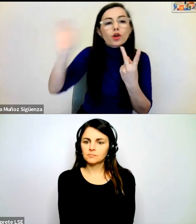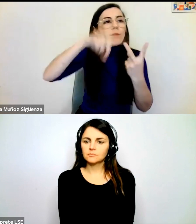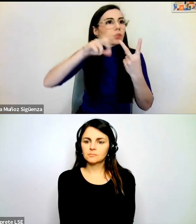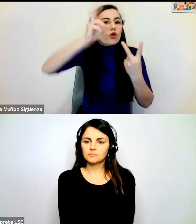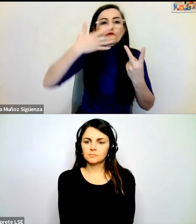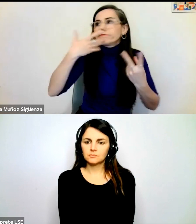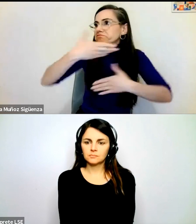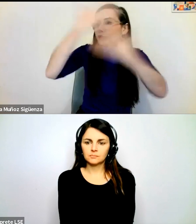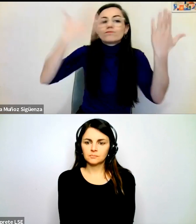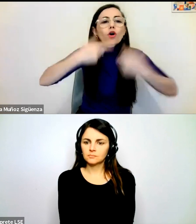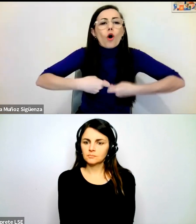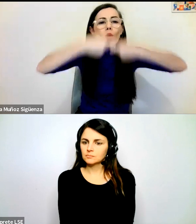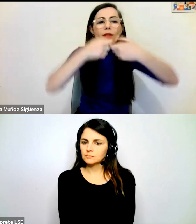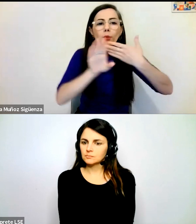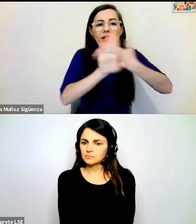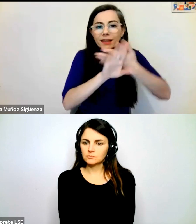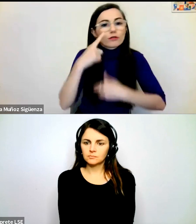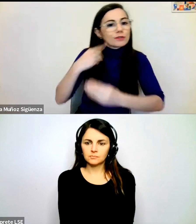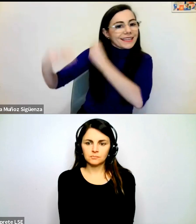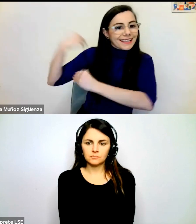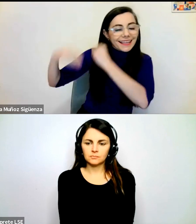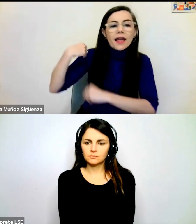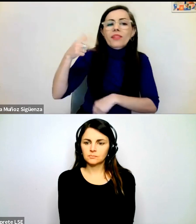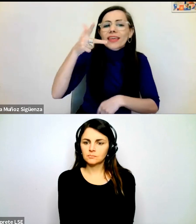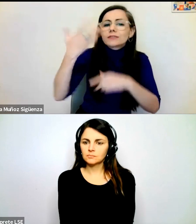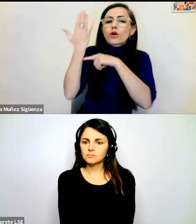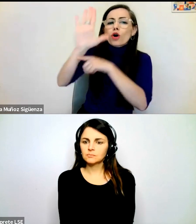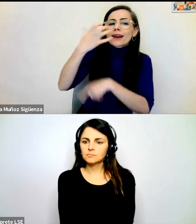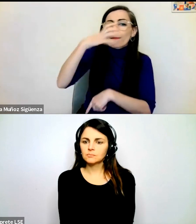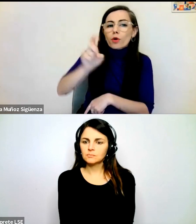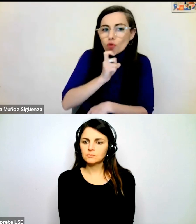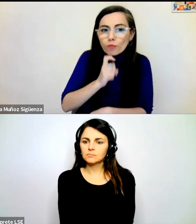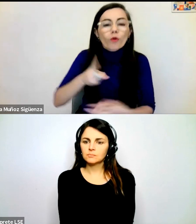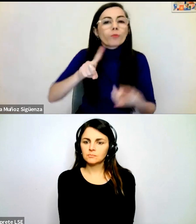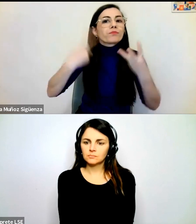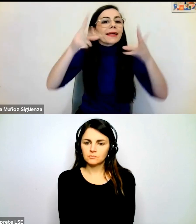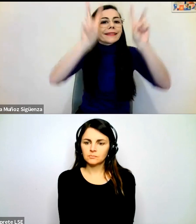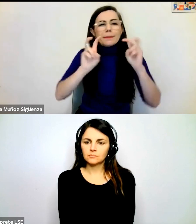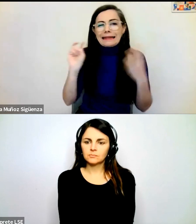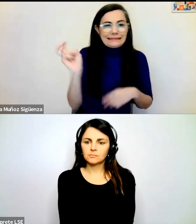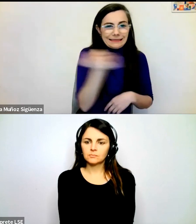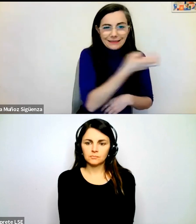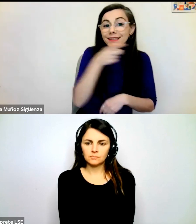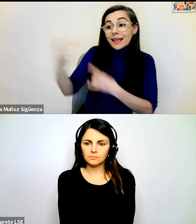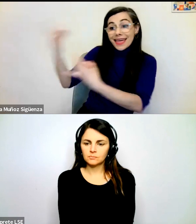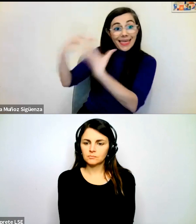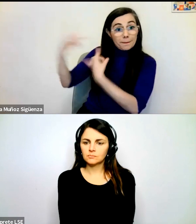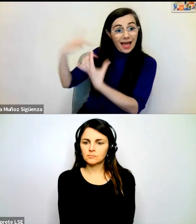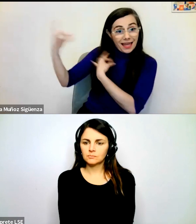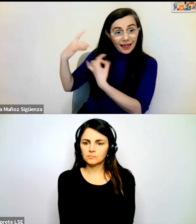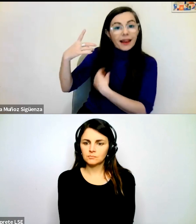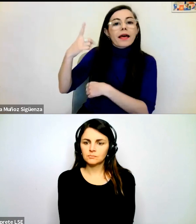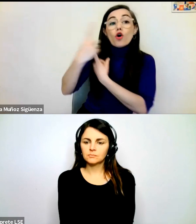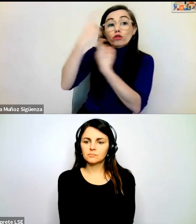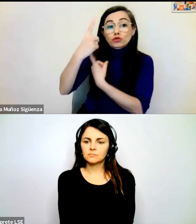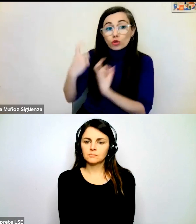de intérpretes, pues otros temas como por ejemplo las comunidades de vecinos, pues cómo son los derechos a la hora de